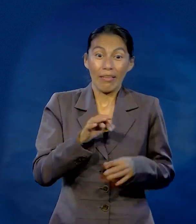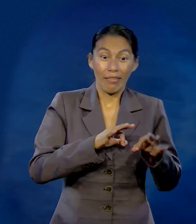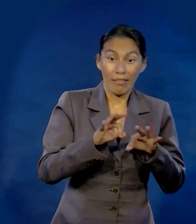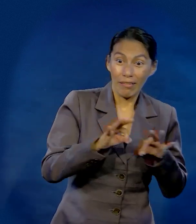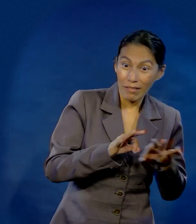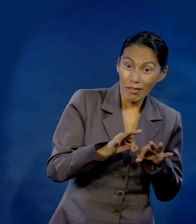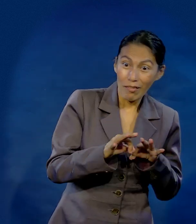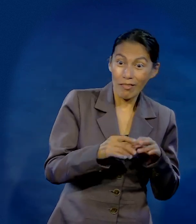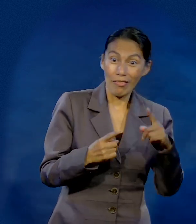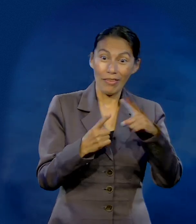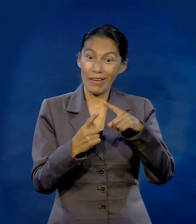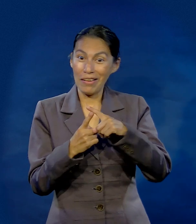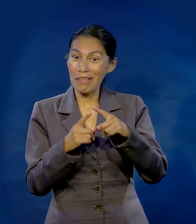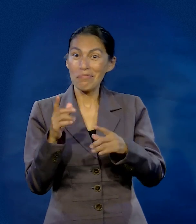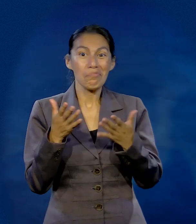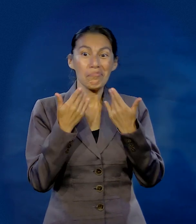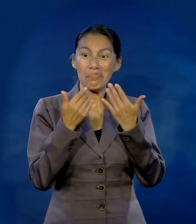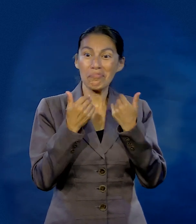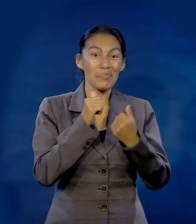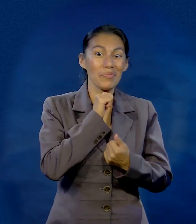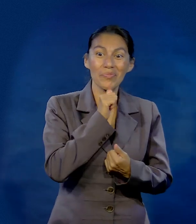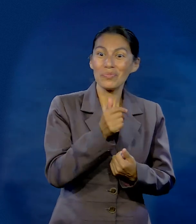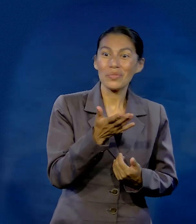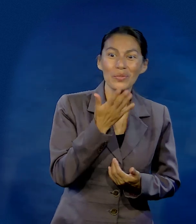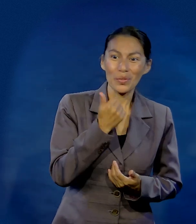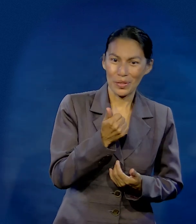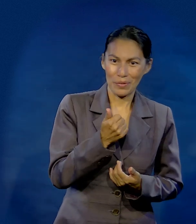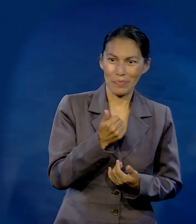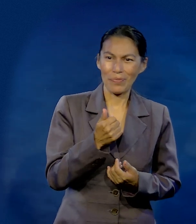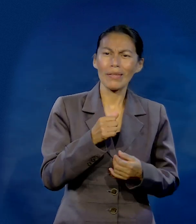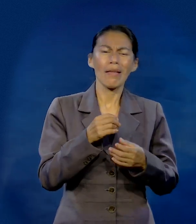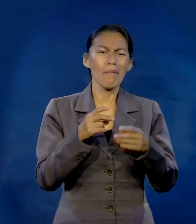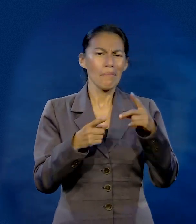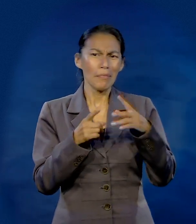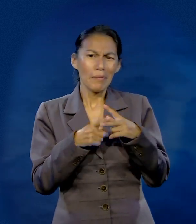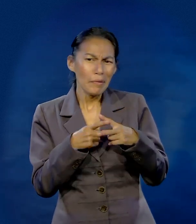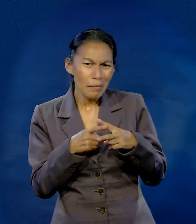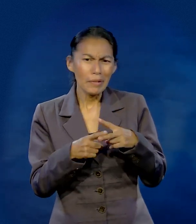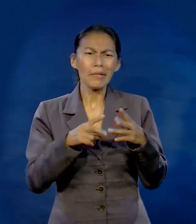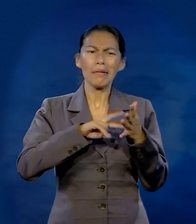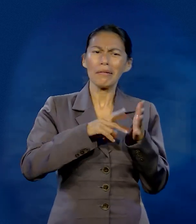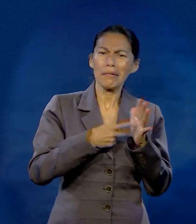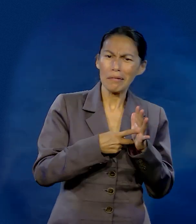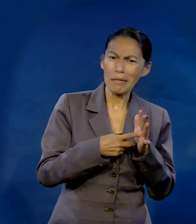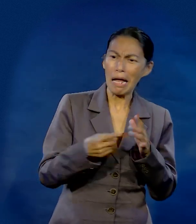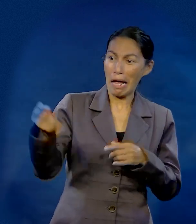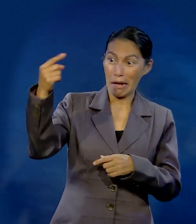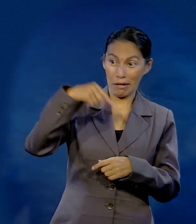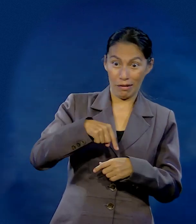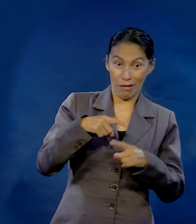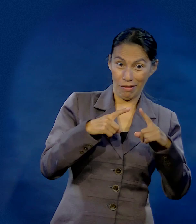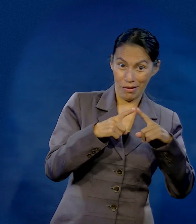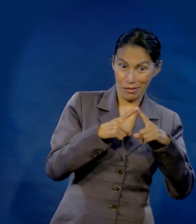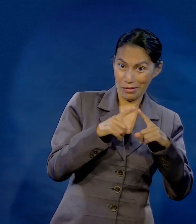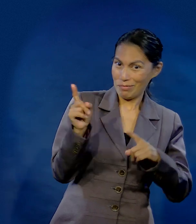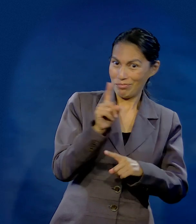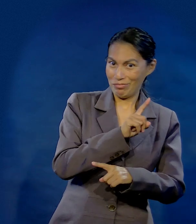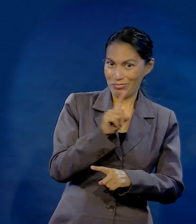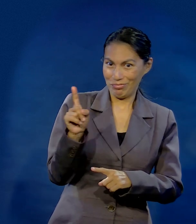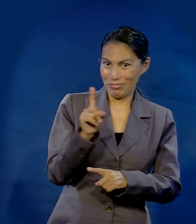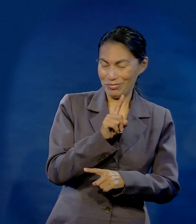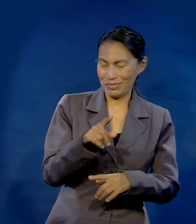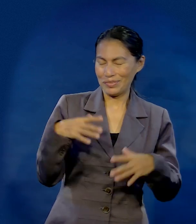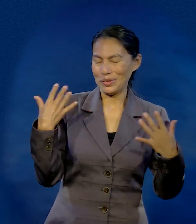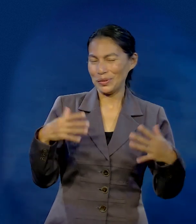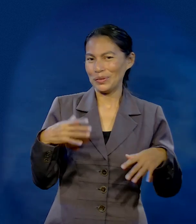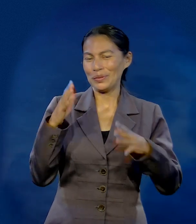significa que no hay carga que no hay tareas que el examen de anatomía se quedó en la facultad Amén que la